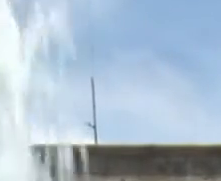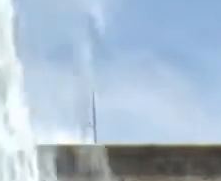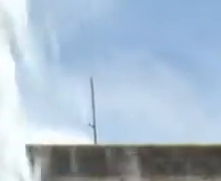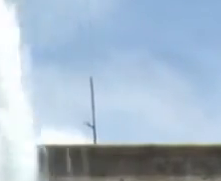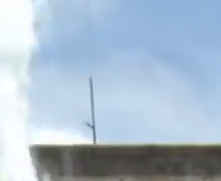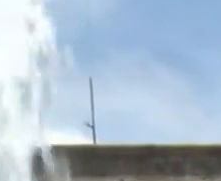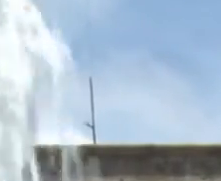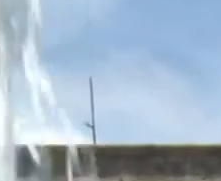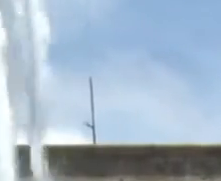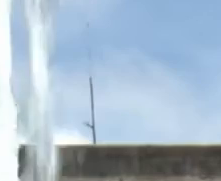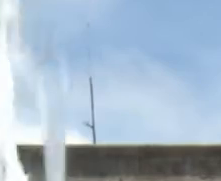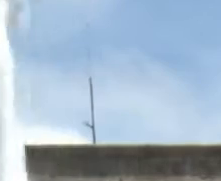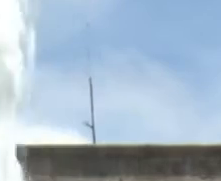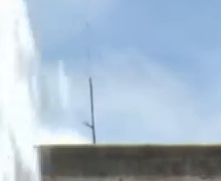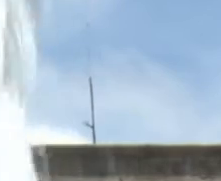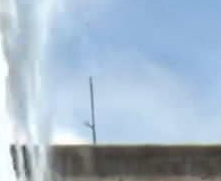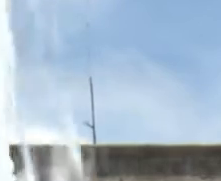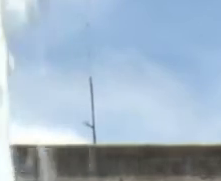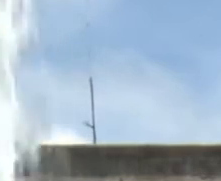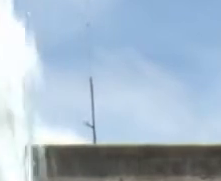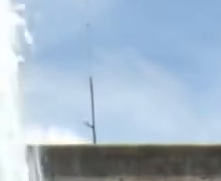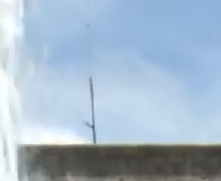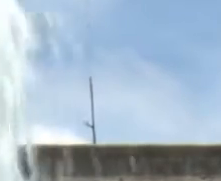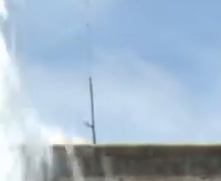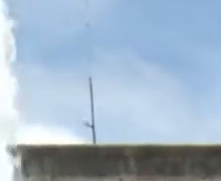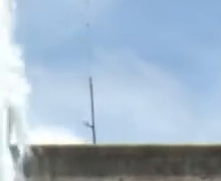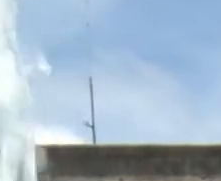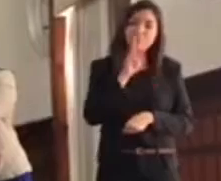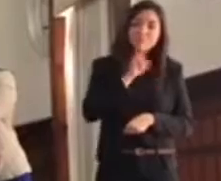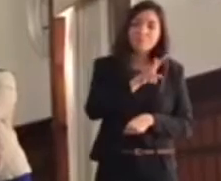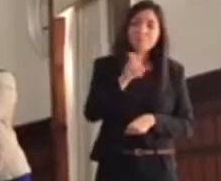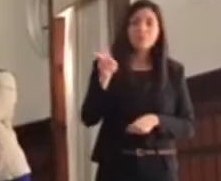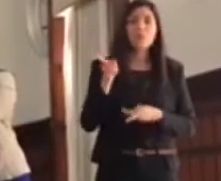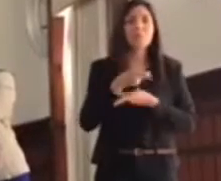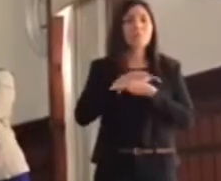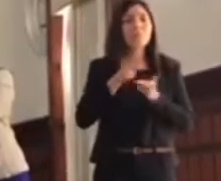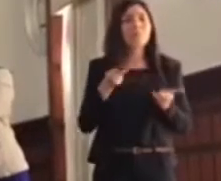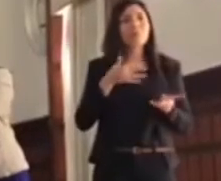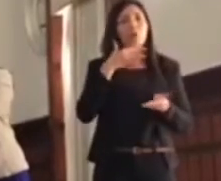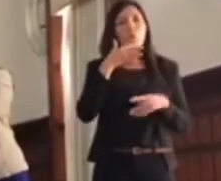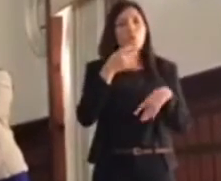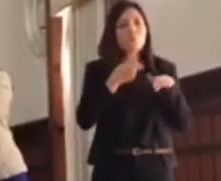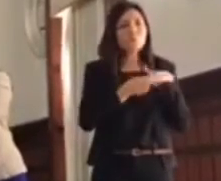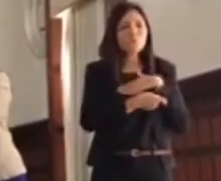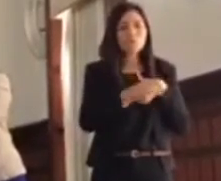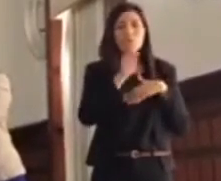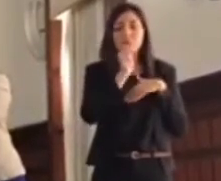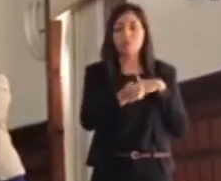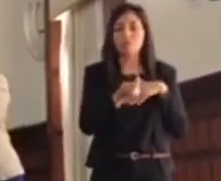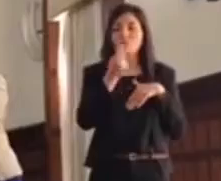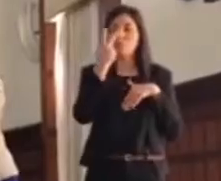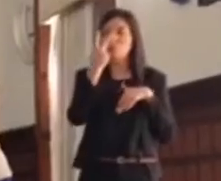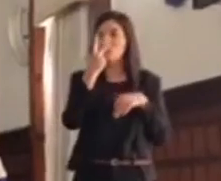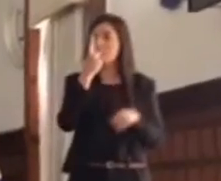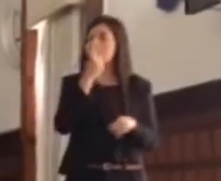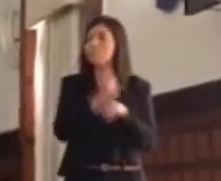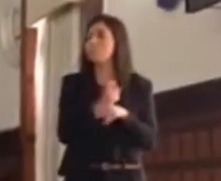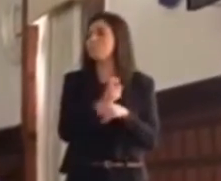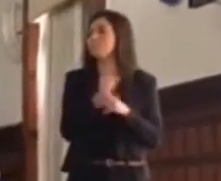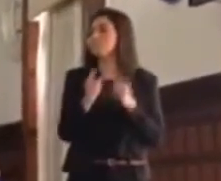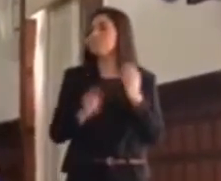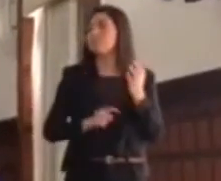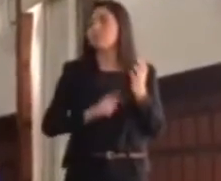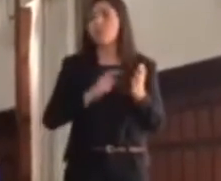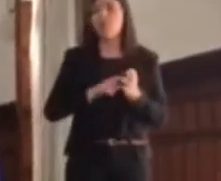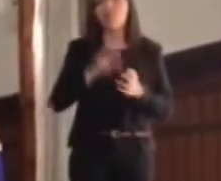diciembre, fecha en la que se registró el cambio de gobierno de Jalisco. Durante la sesión solemne por la conmemoración, la regidora de Morena,